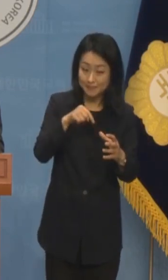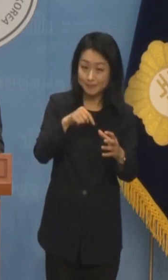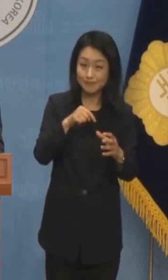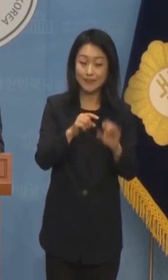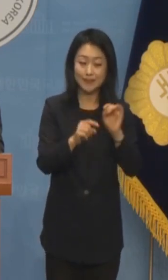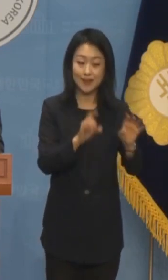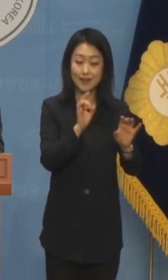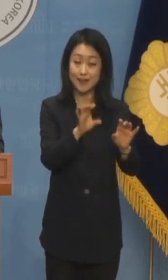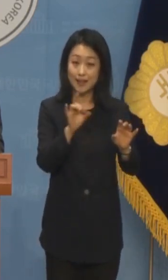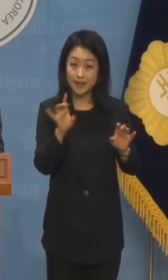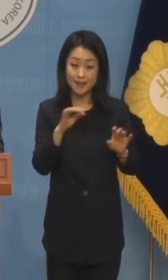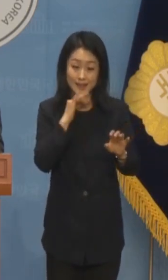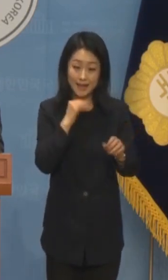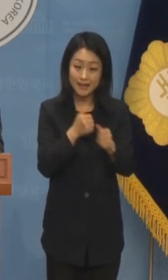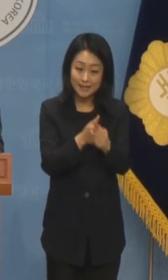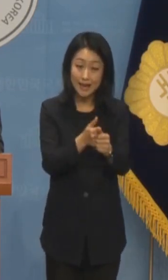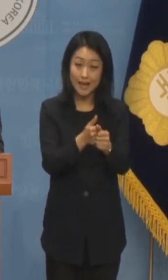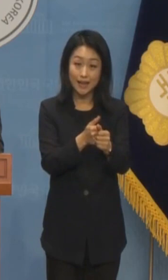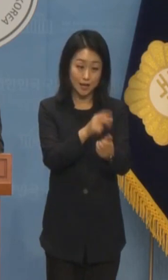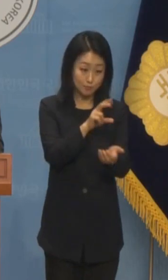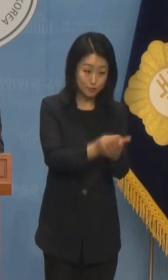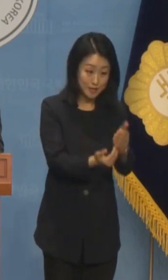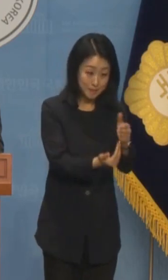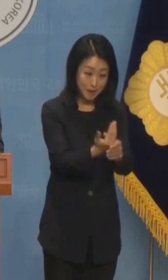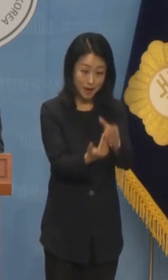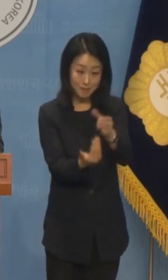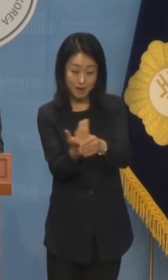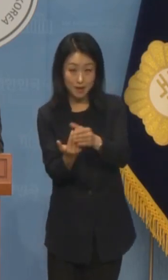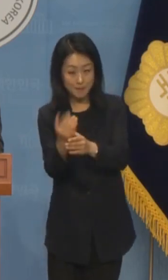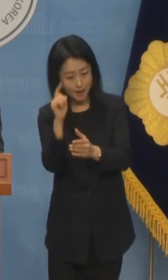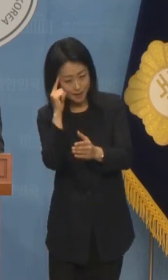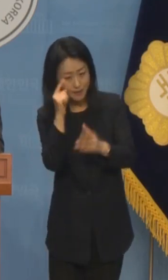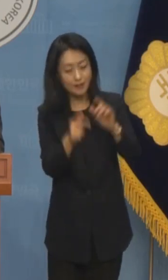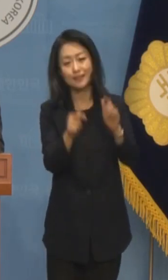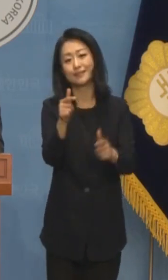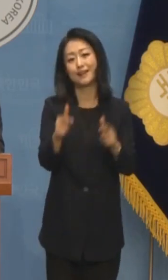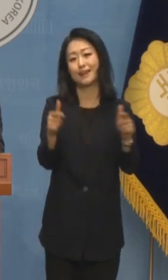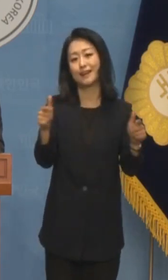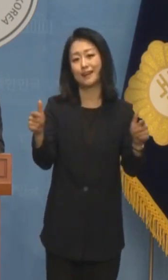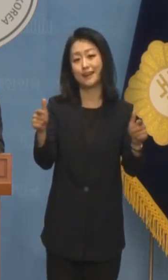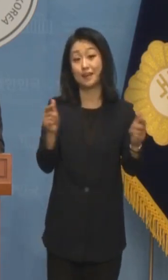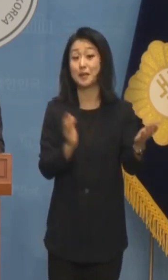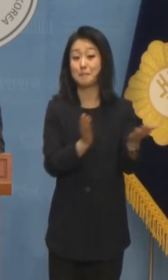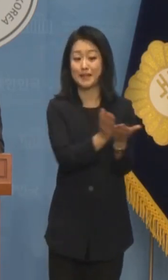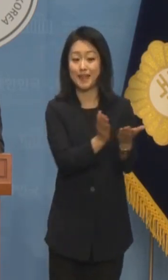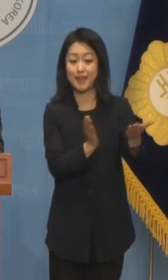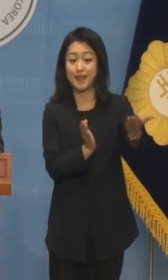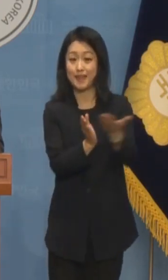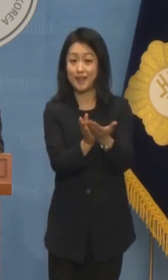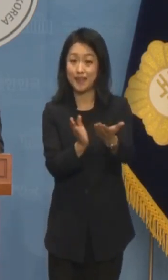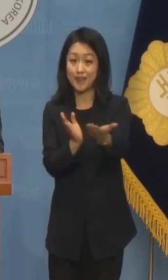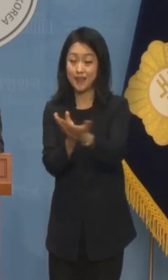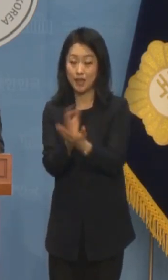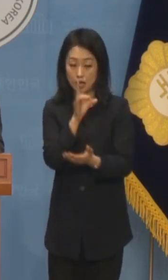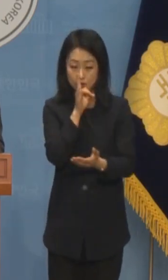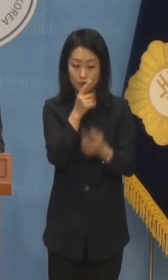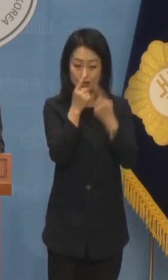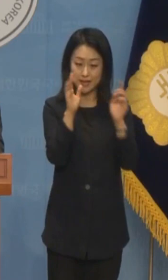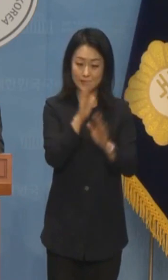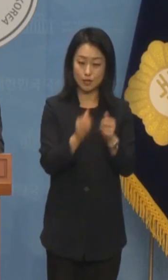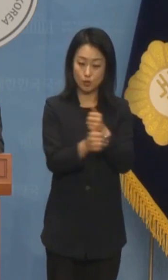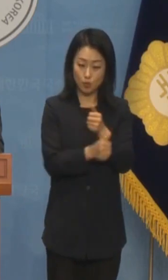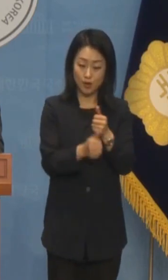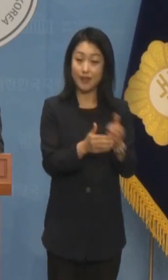각 세대별로 이슈와 문제는 다를 것입니다. 그에 맞도록 중앙대학생위원회를